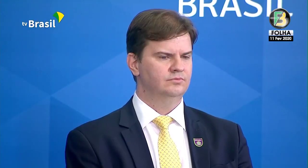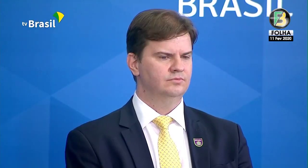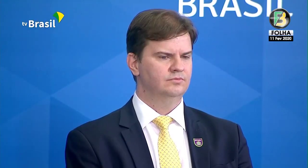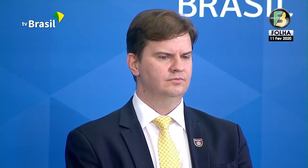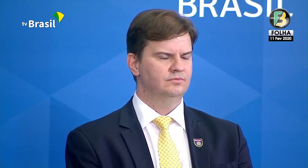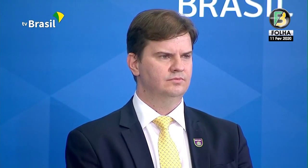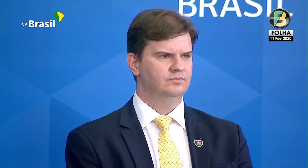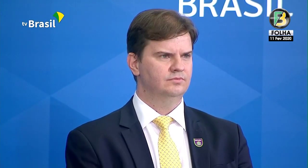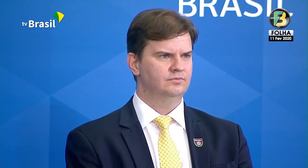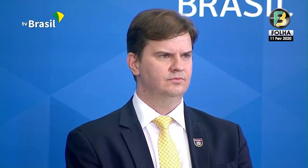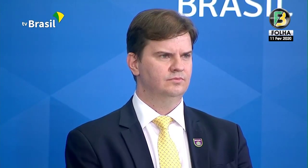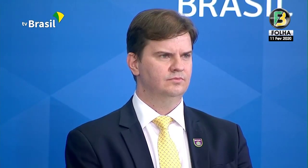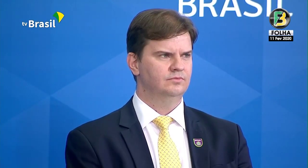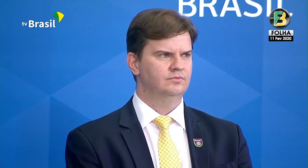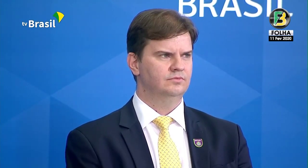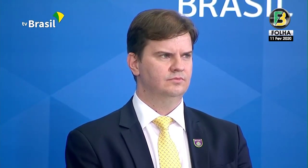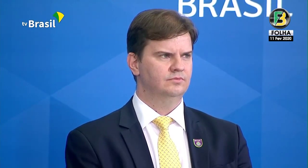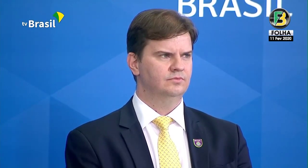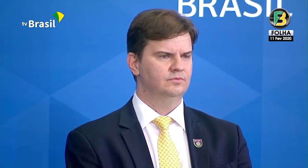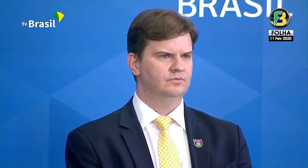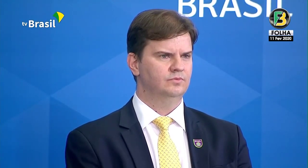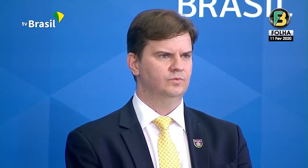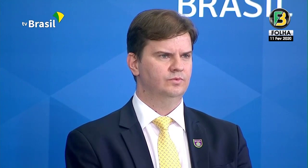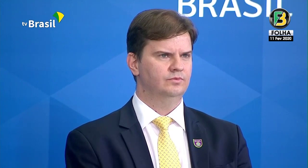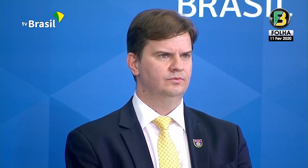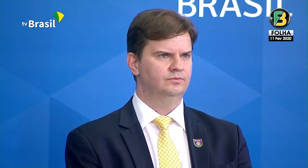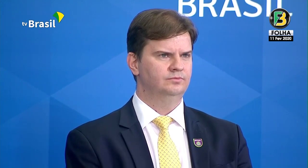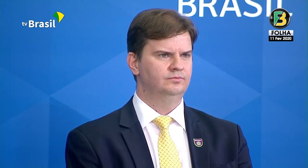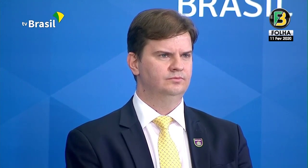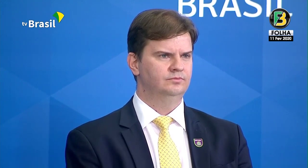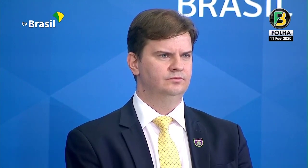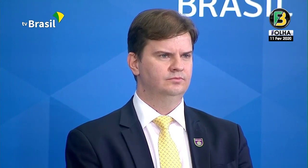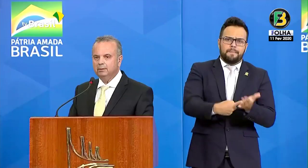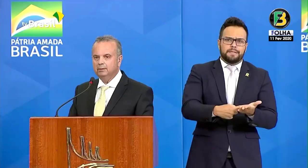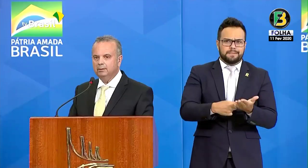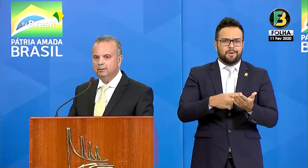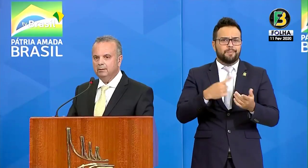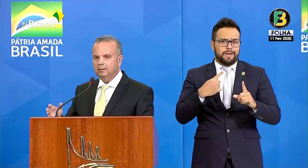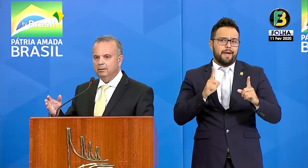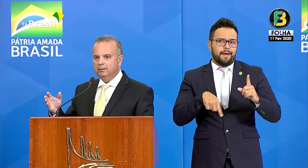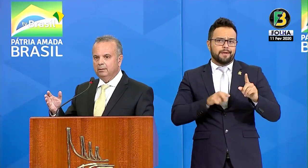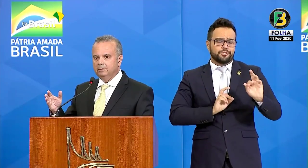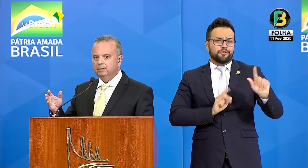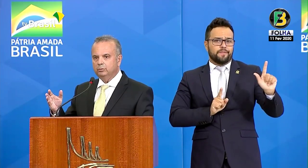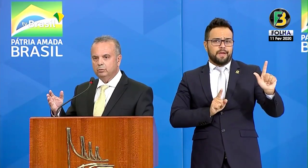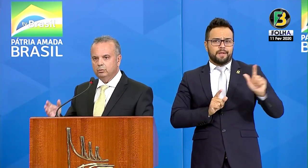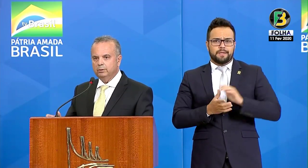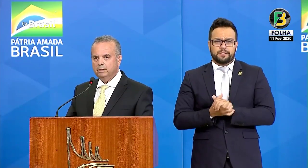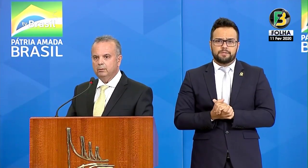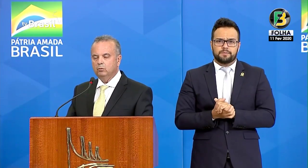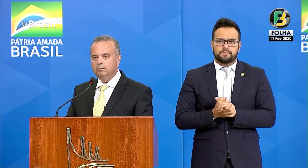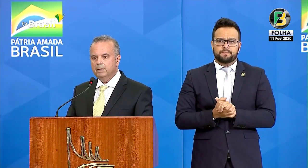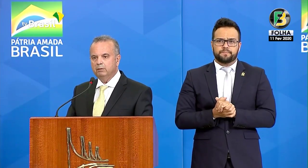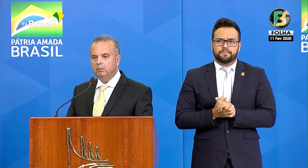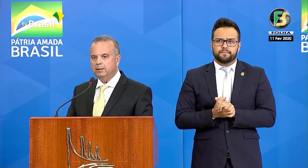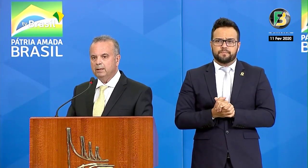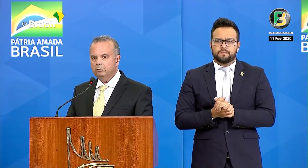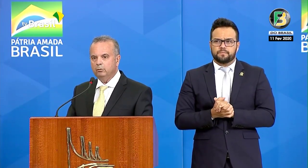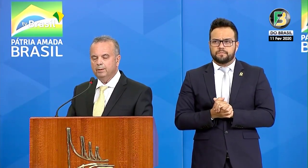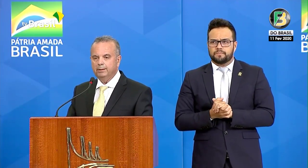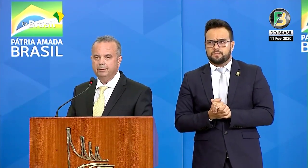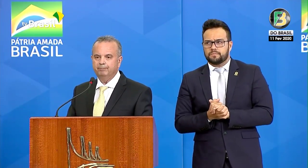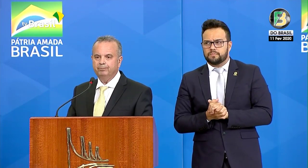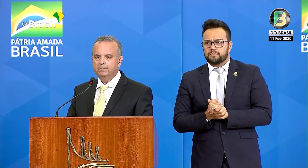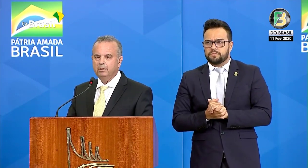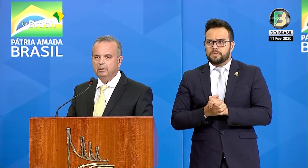cidades com as suas especificidades, com uma missão absolutamente distinta, que é de estrutura urbana, de